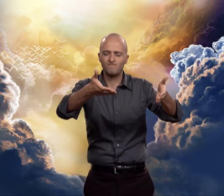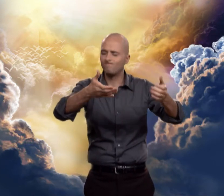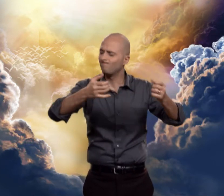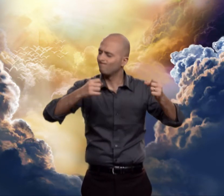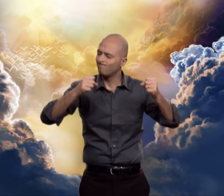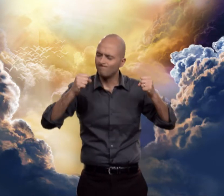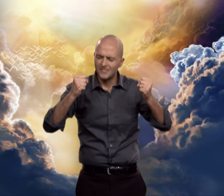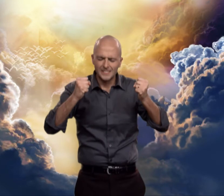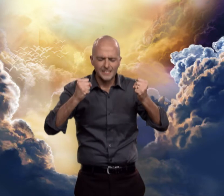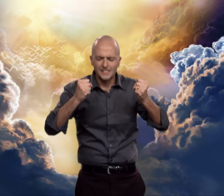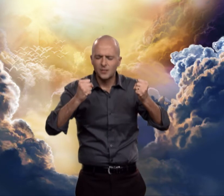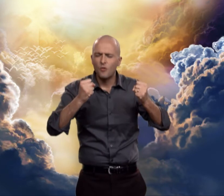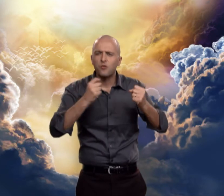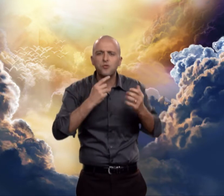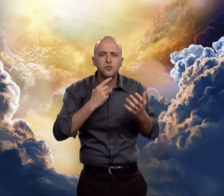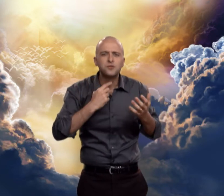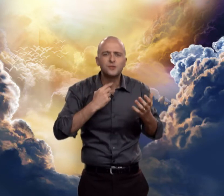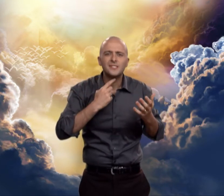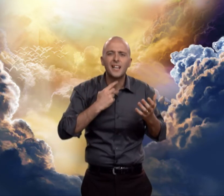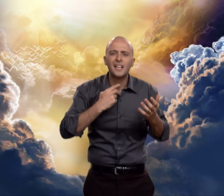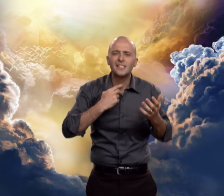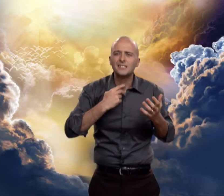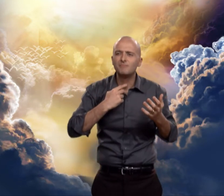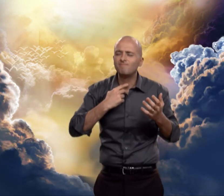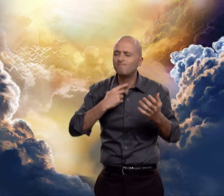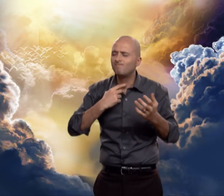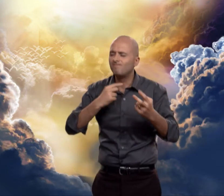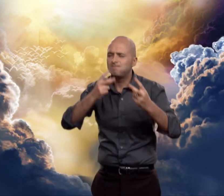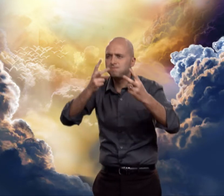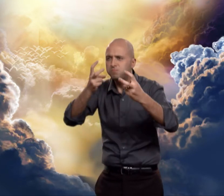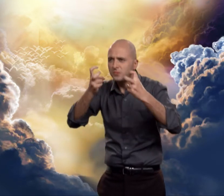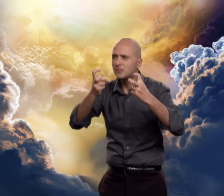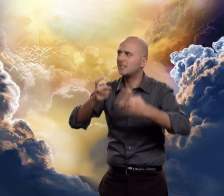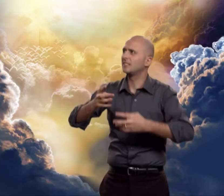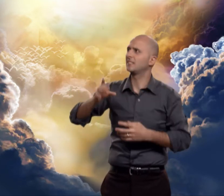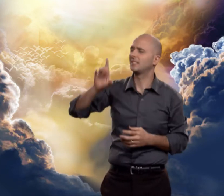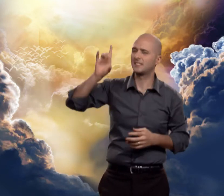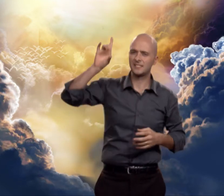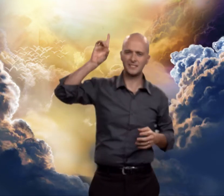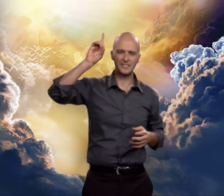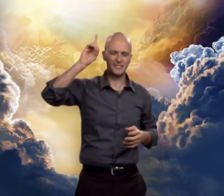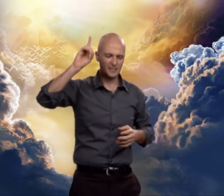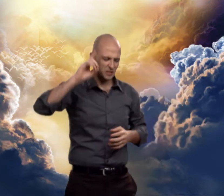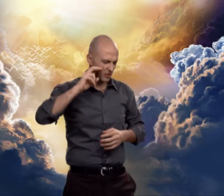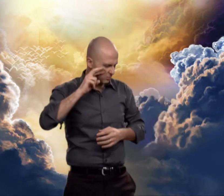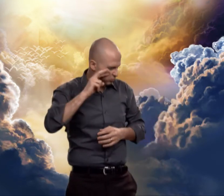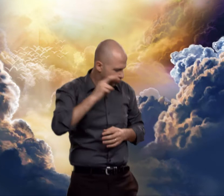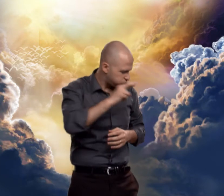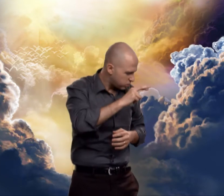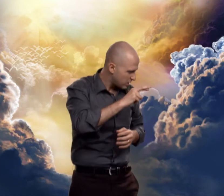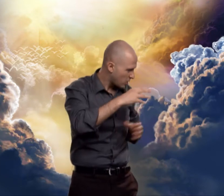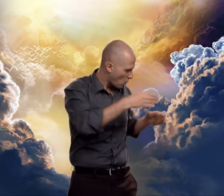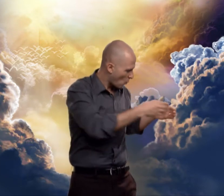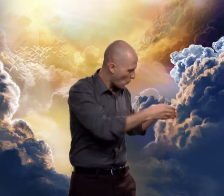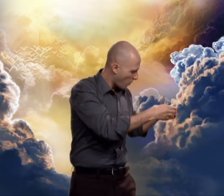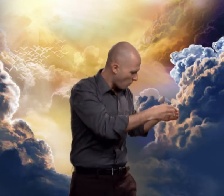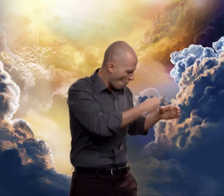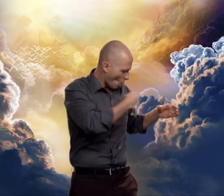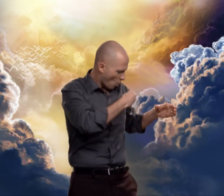percebe os sinais dos pregos, lança-se em humilhação aos pés de Jesus. Mas o Salvador o levanta, convidando-o a contemplar